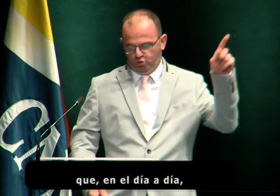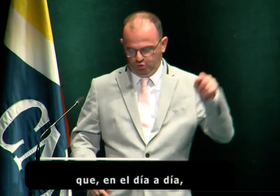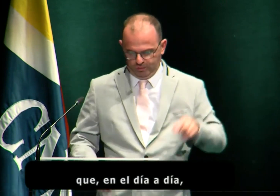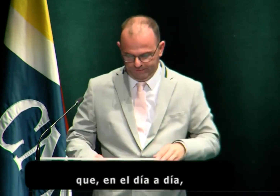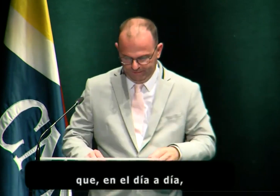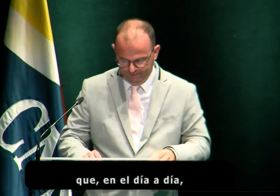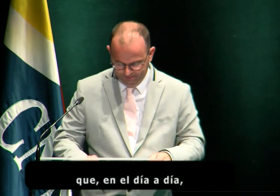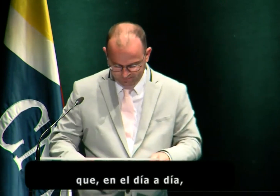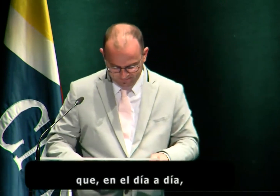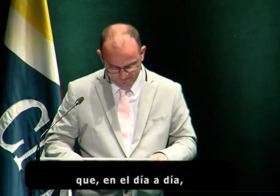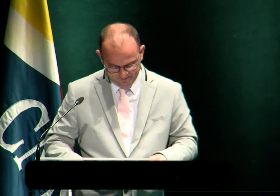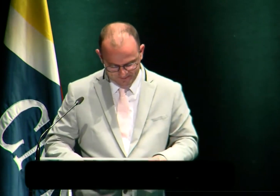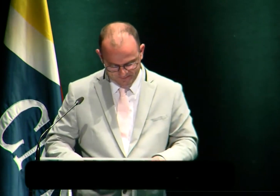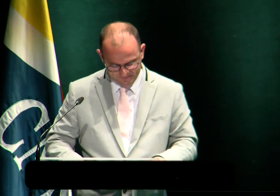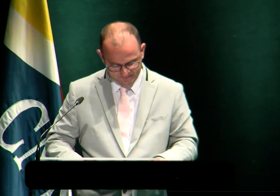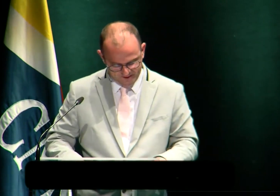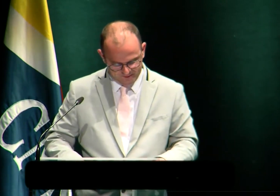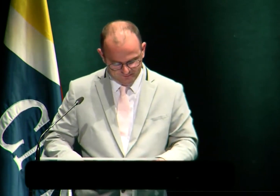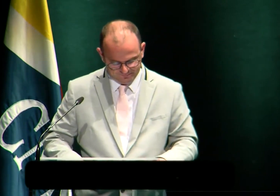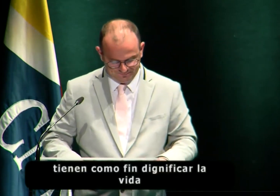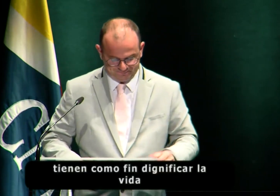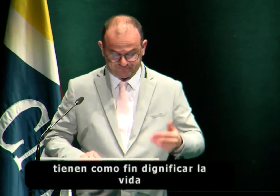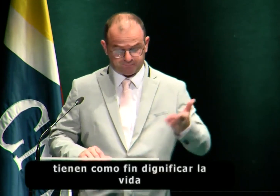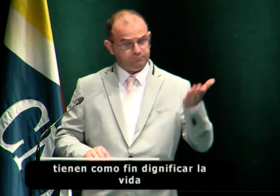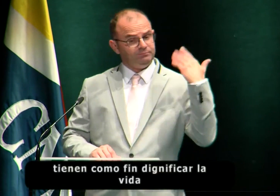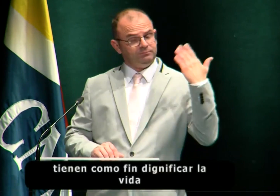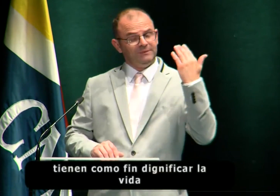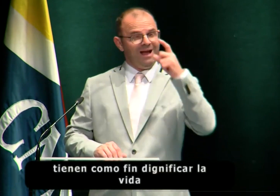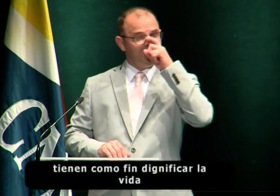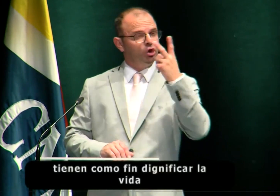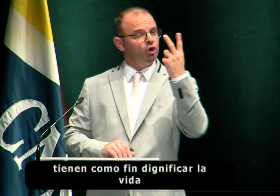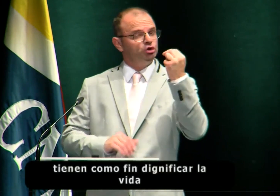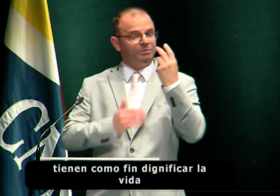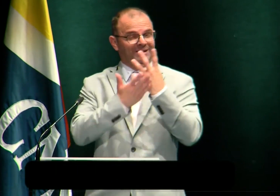personas sordas en todas las etapas de su vida.